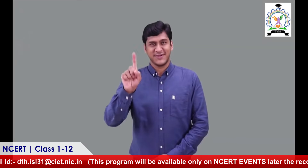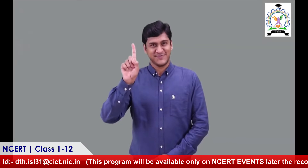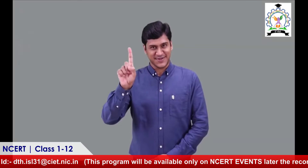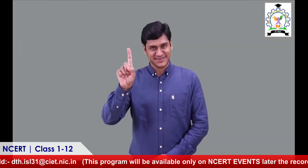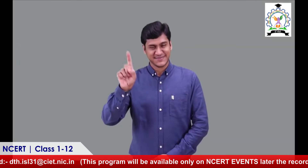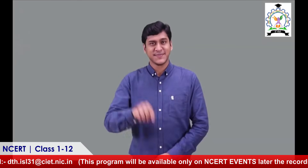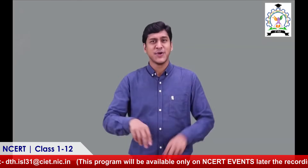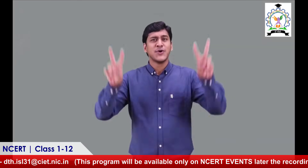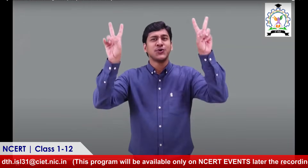फोर पॉइंट वन।